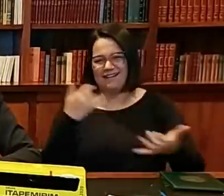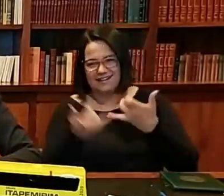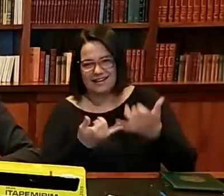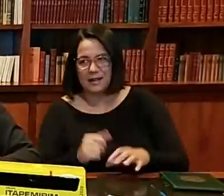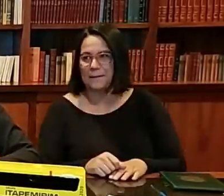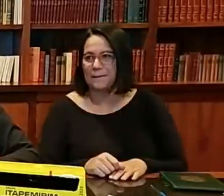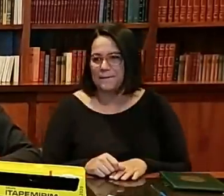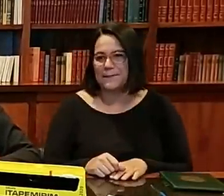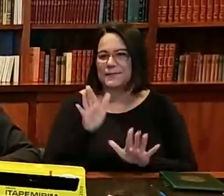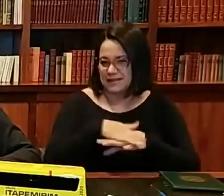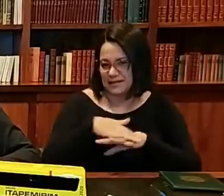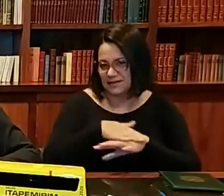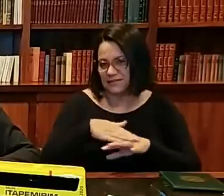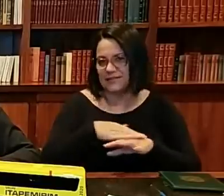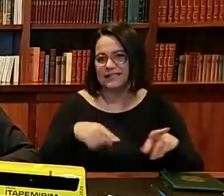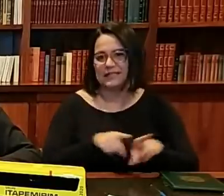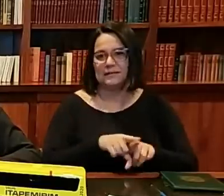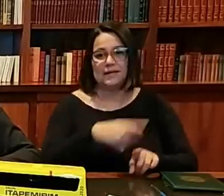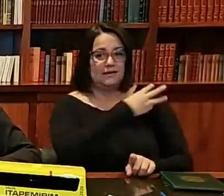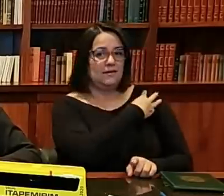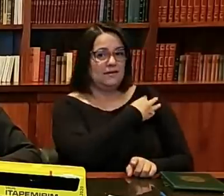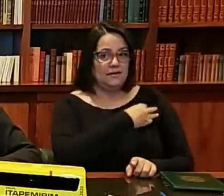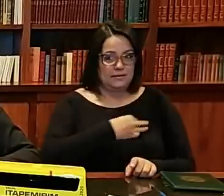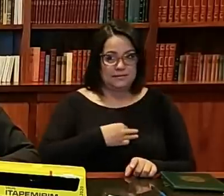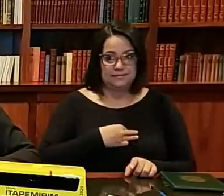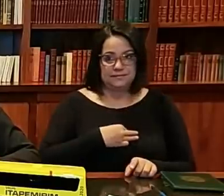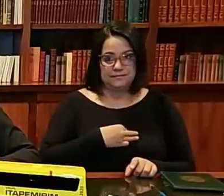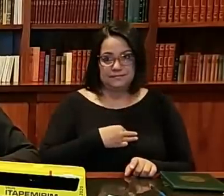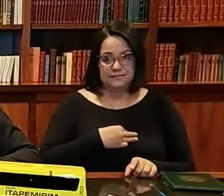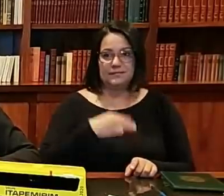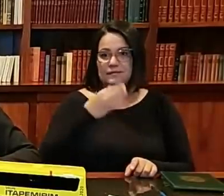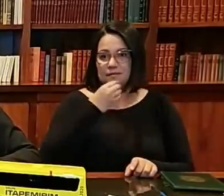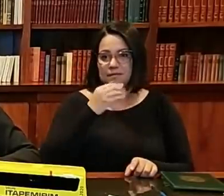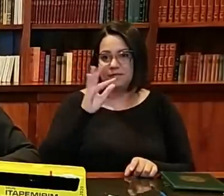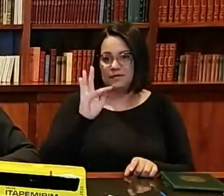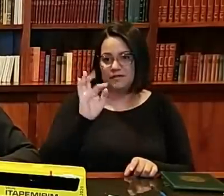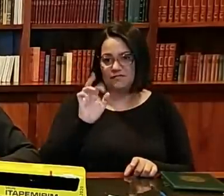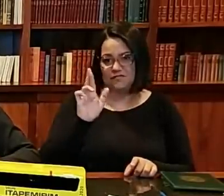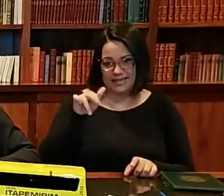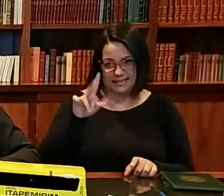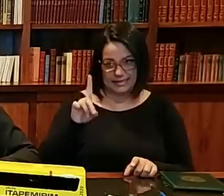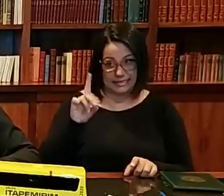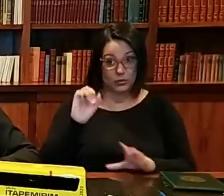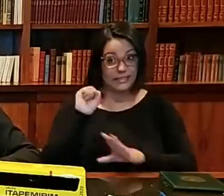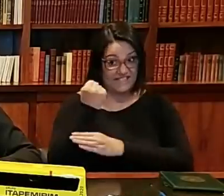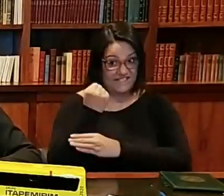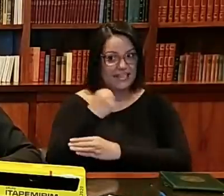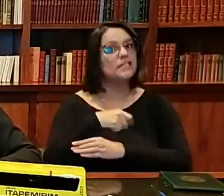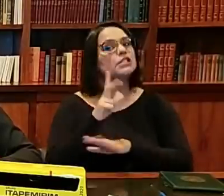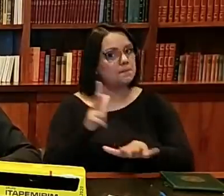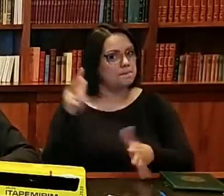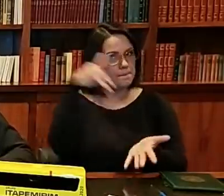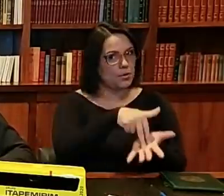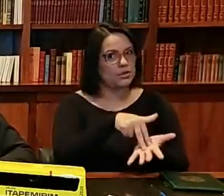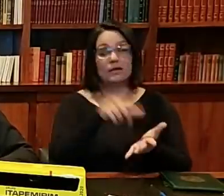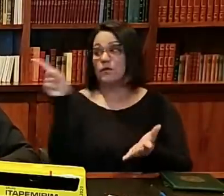presidente. Tá, inclusive, conversei há pouco tempo com o ministro da Defesa, Fernando. É, tendo em vista o protagonismo, né? Como